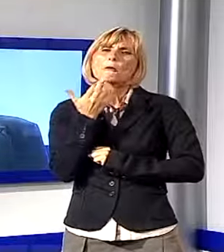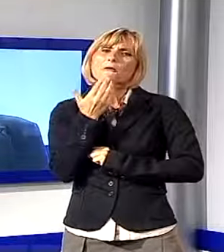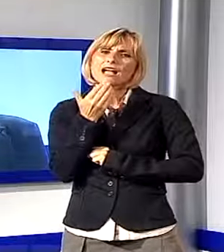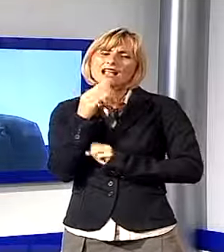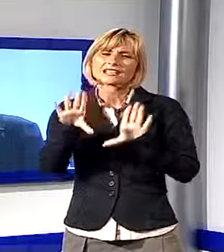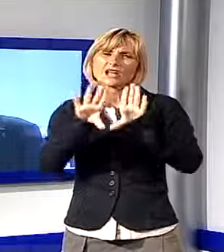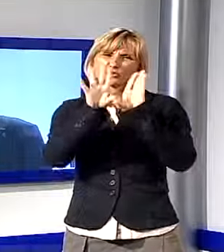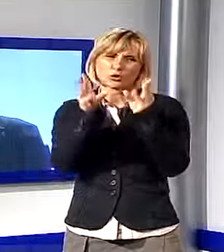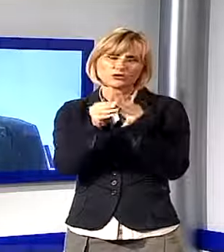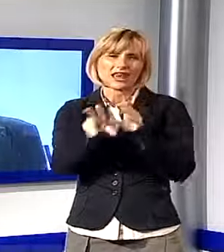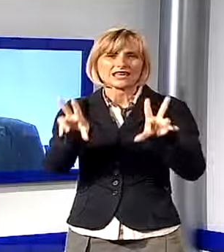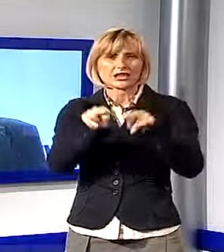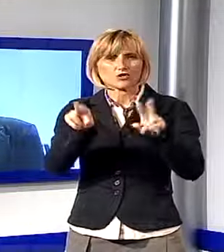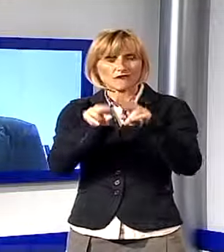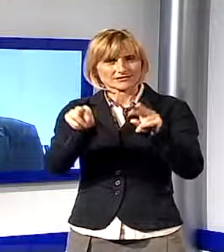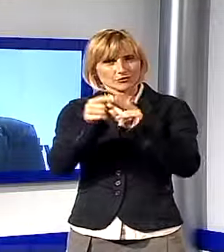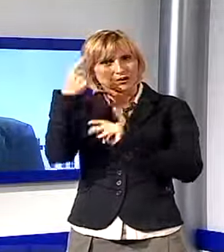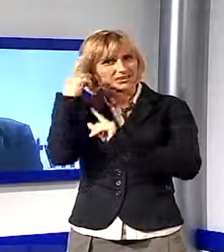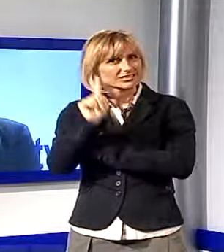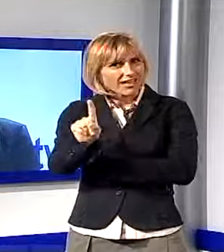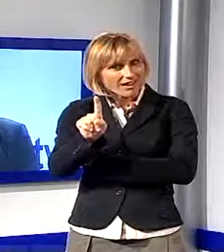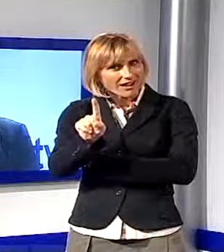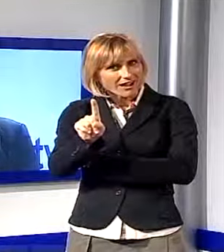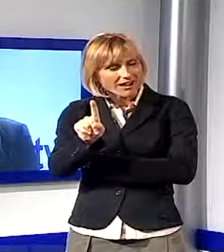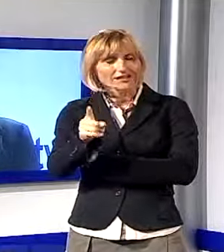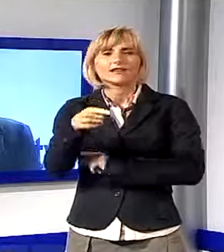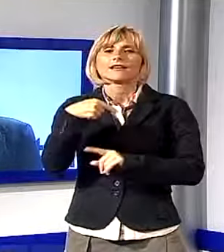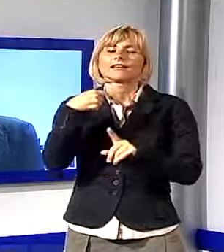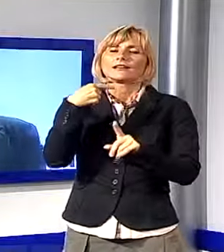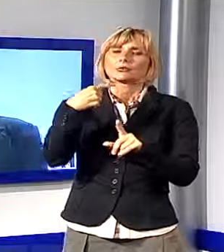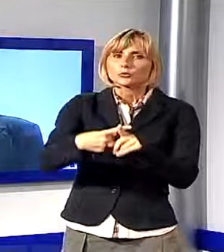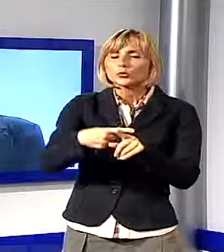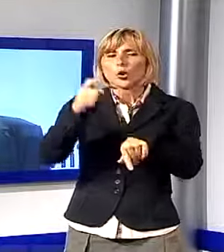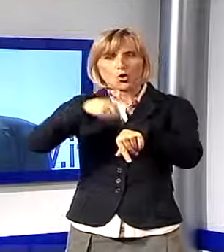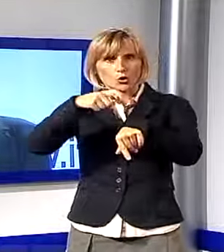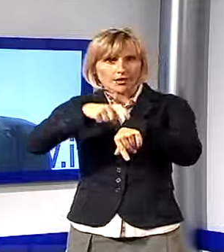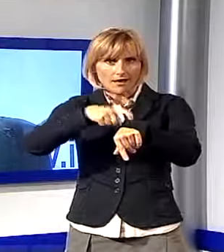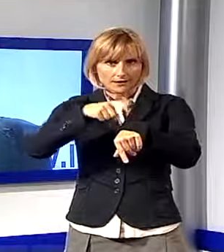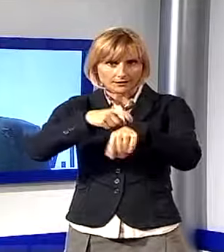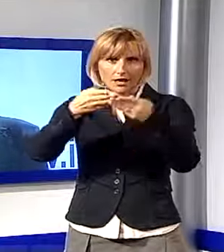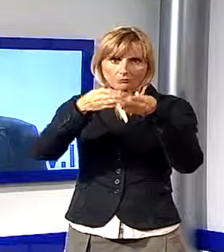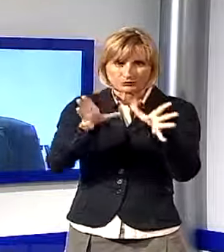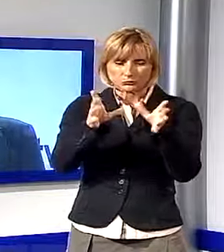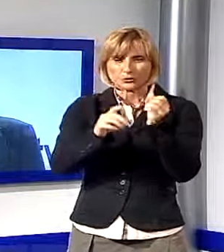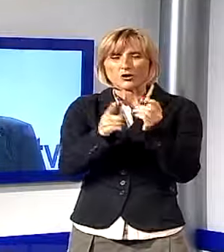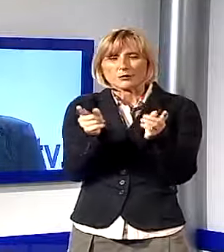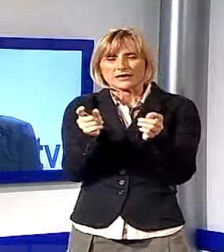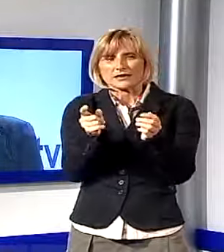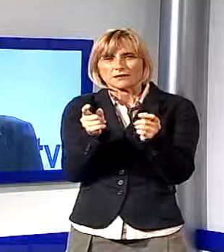di innovazione dell'idea stessa di museo, oltre gli orari d'apertura che sono già molto stretti. E mi spiego. Nei